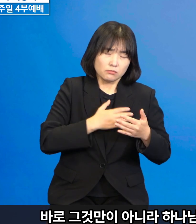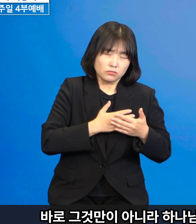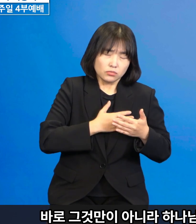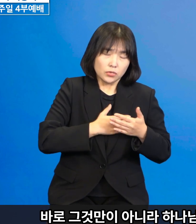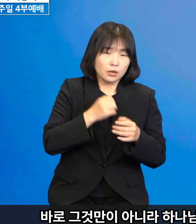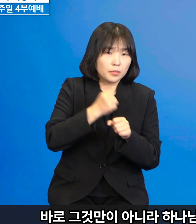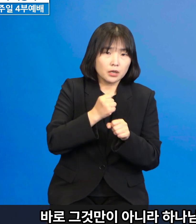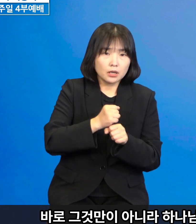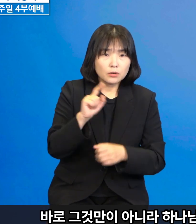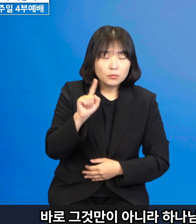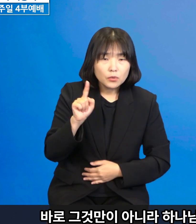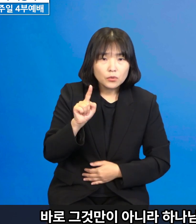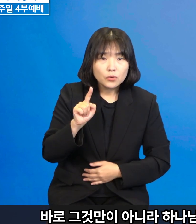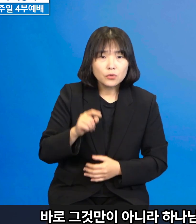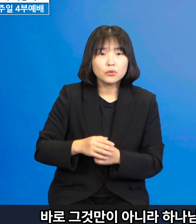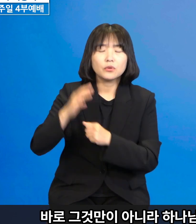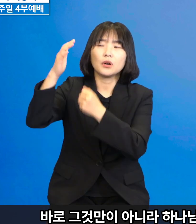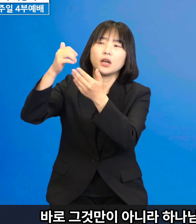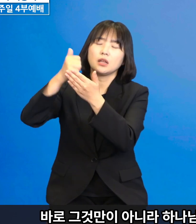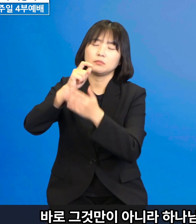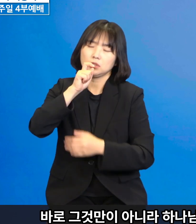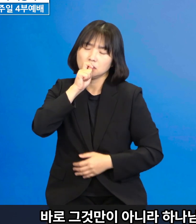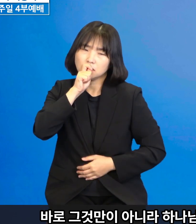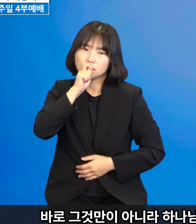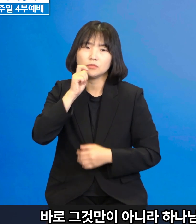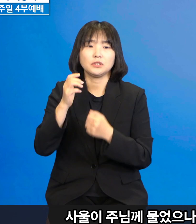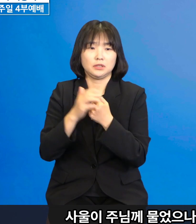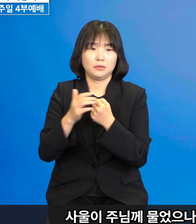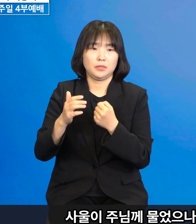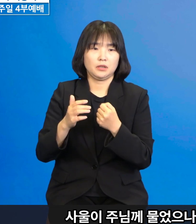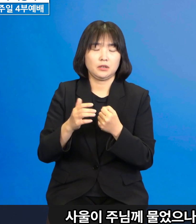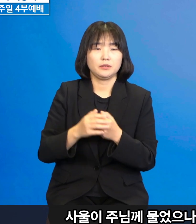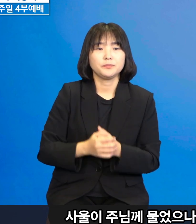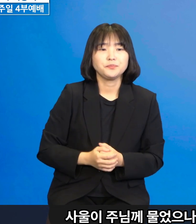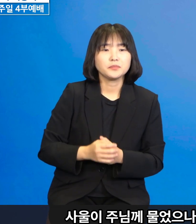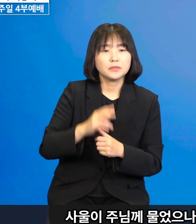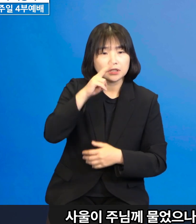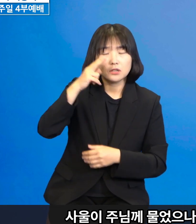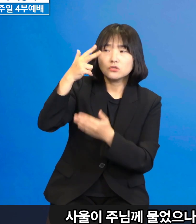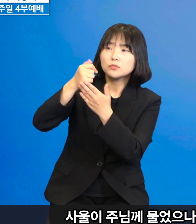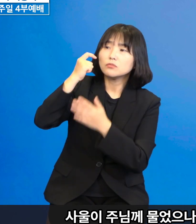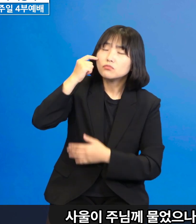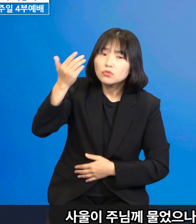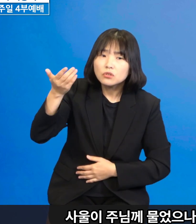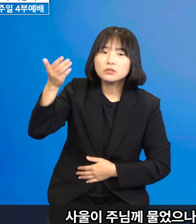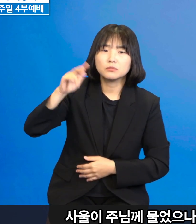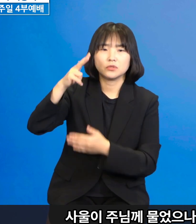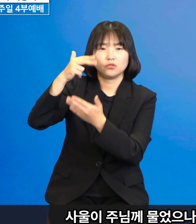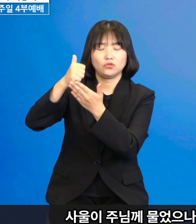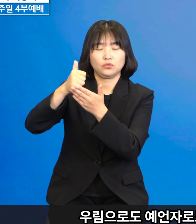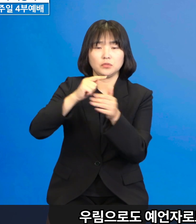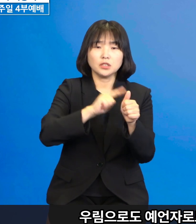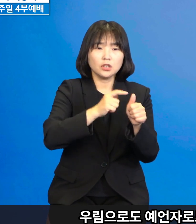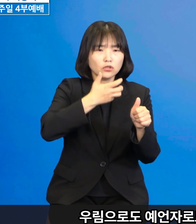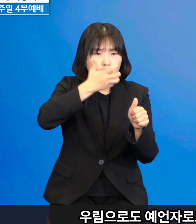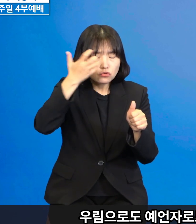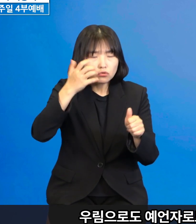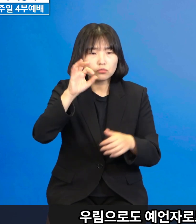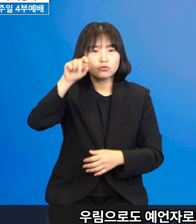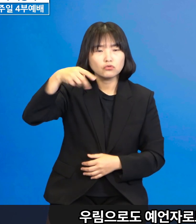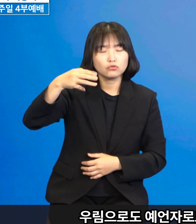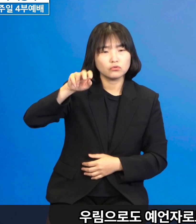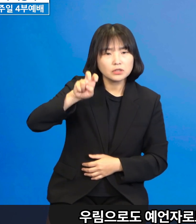바로 그것만이 아니라 하나님의 침묵이었습니다. 6절 보십시오. 사울이 주님께 물었으나 주님께서는 그에게 꿈으로도